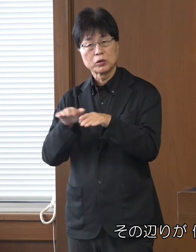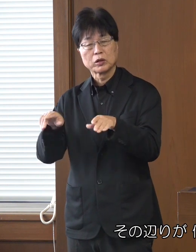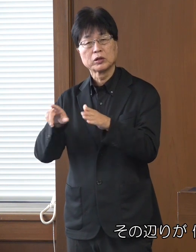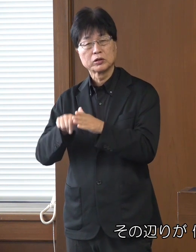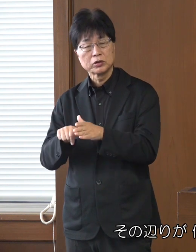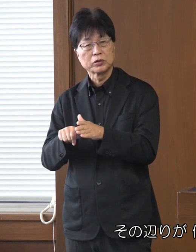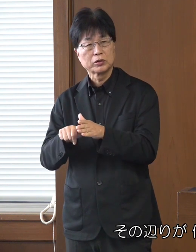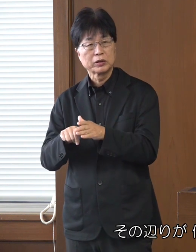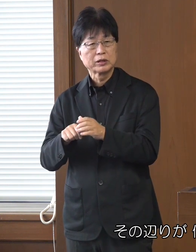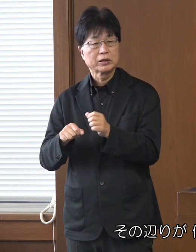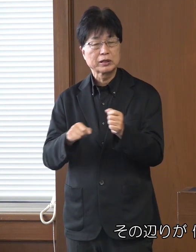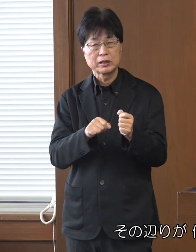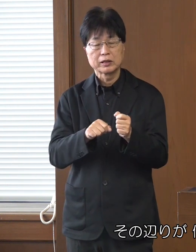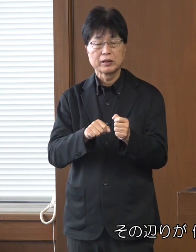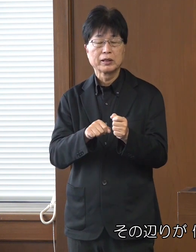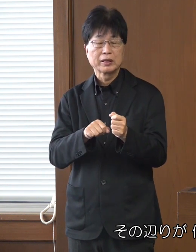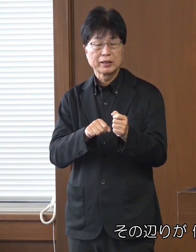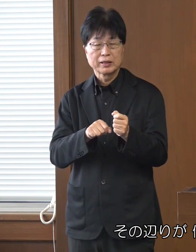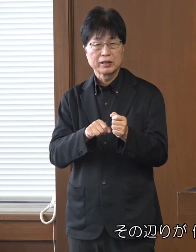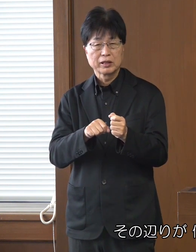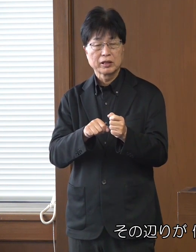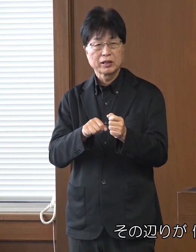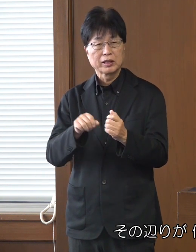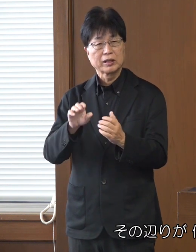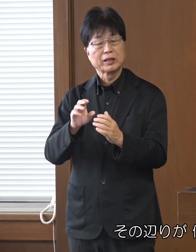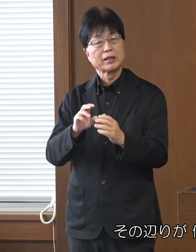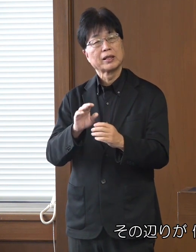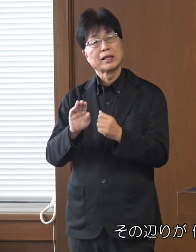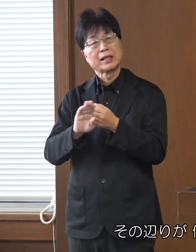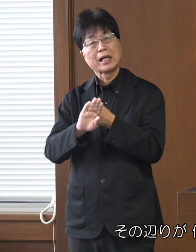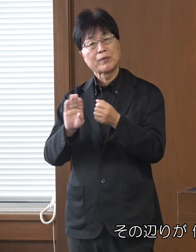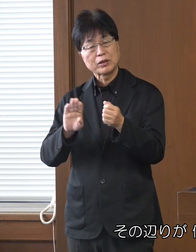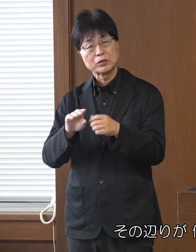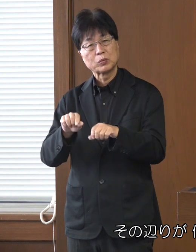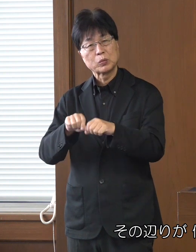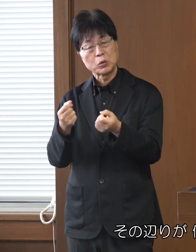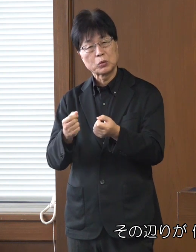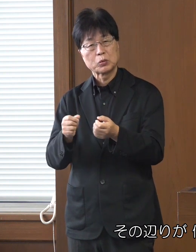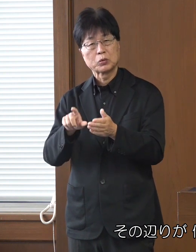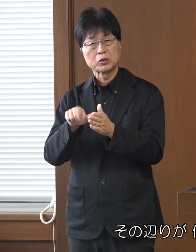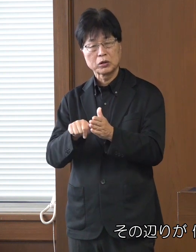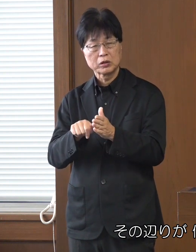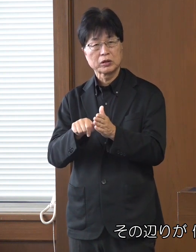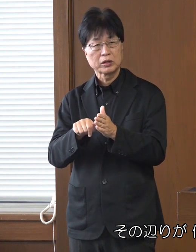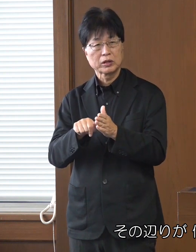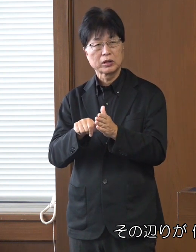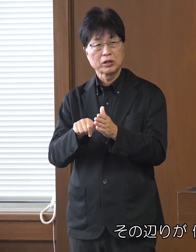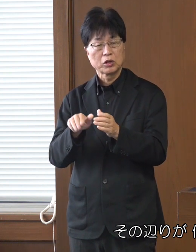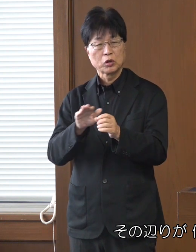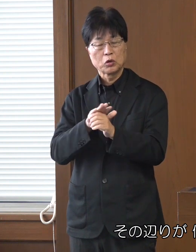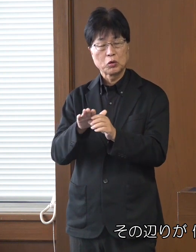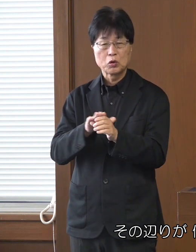そのあたりがなんか平時で考えるとみんなこうなんていうの、